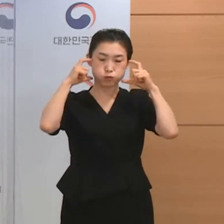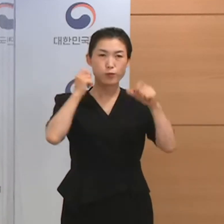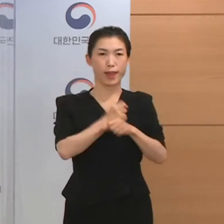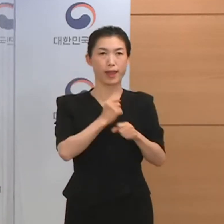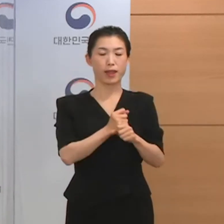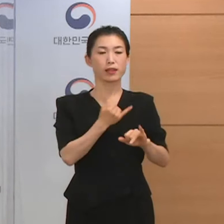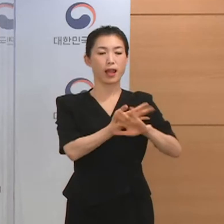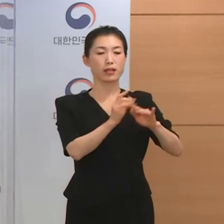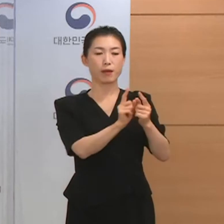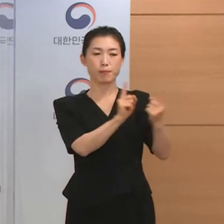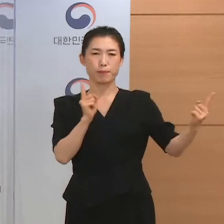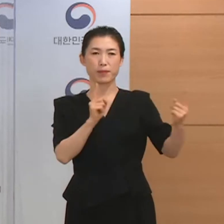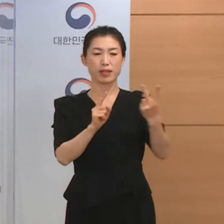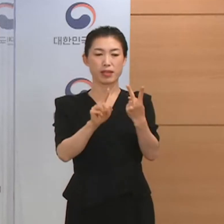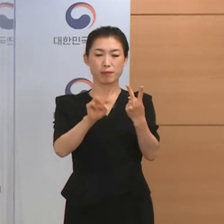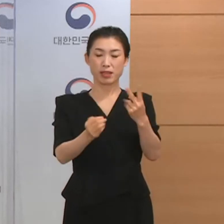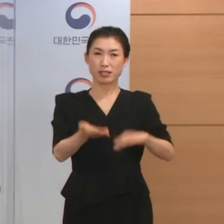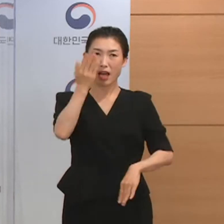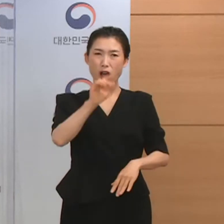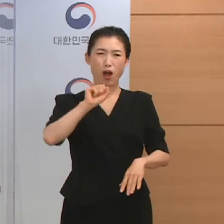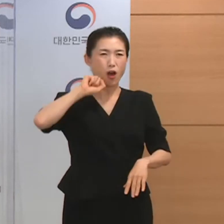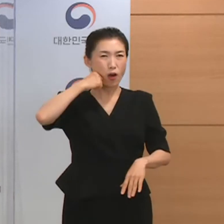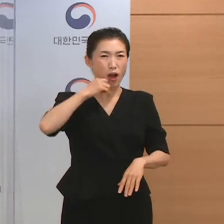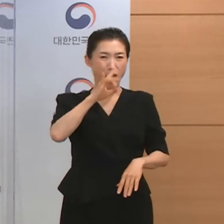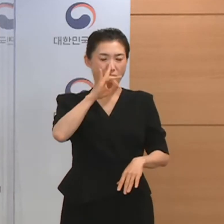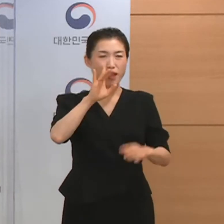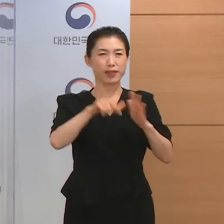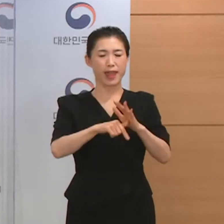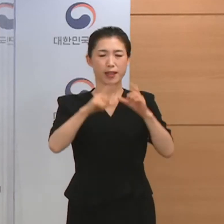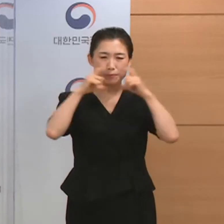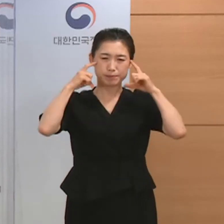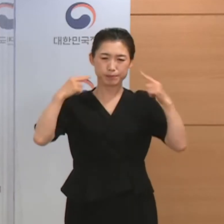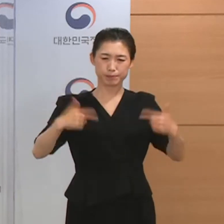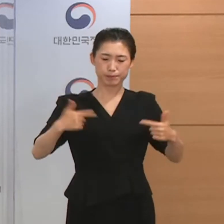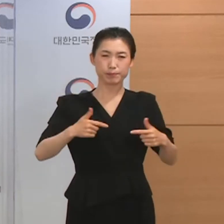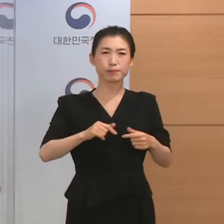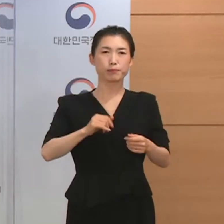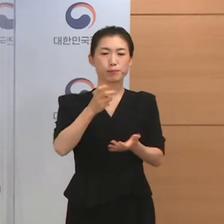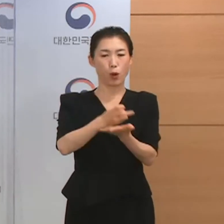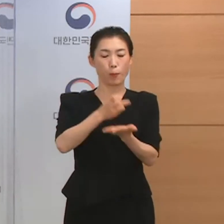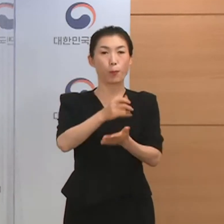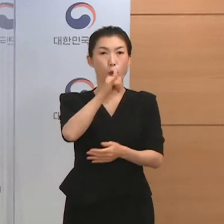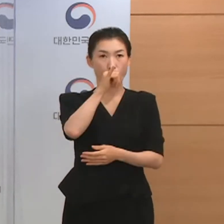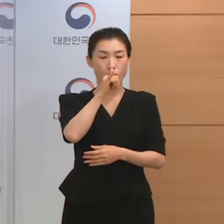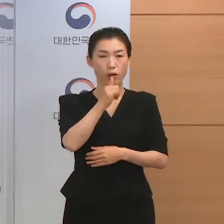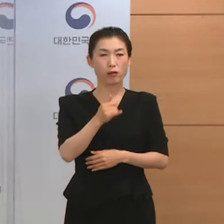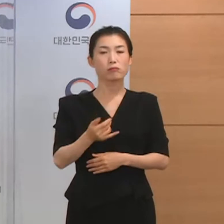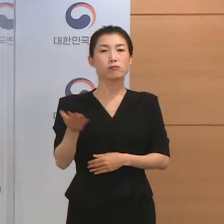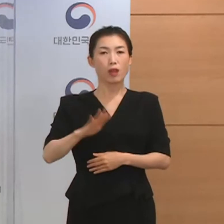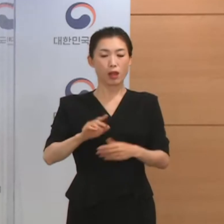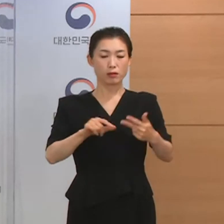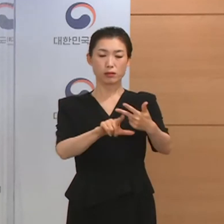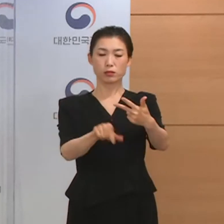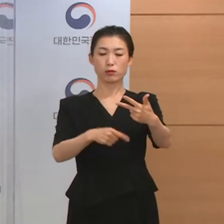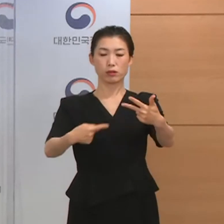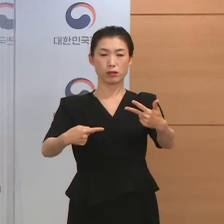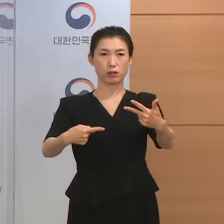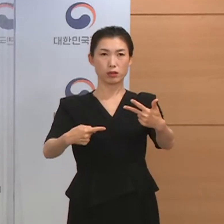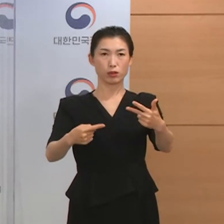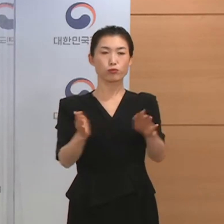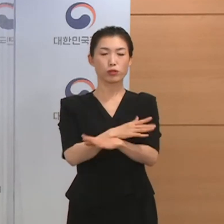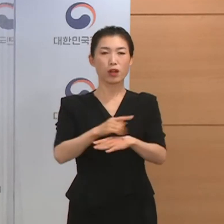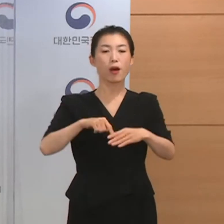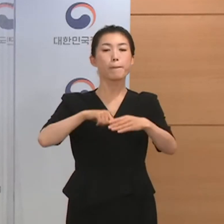이상 거리두기가 어려운 경우 상시 착용하도록 권고하고 있습니다. 7월부터 1차 접종자의 실외 마스크